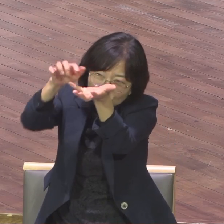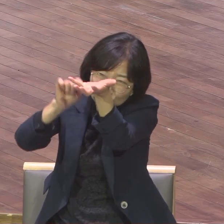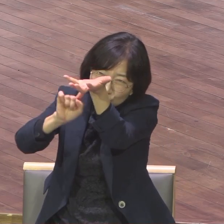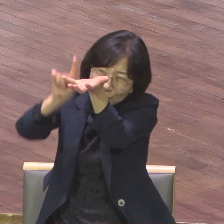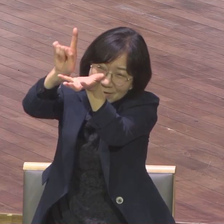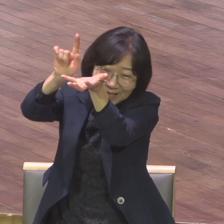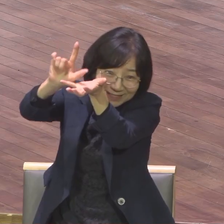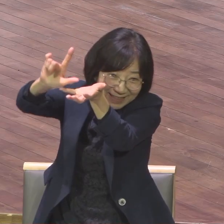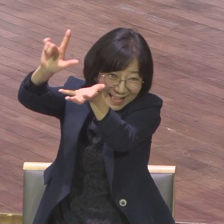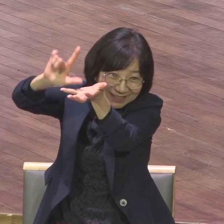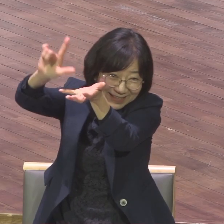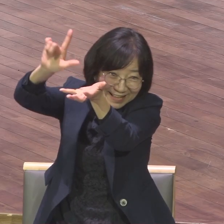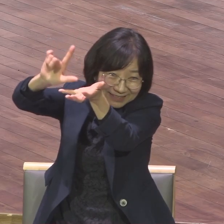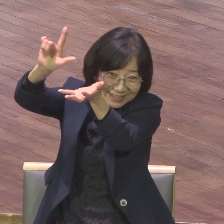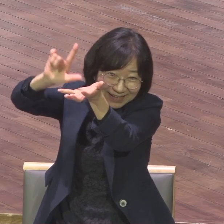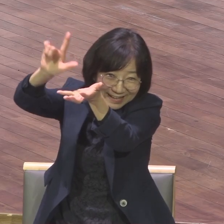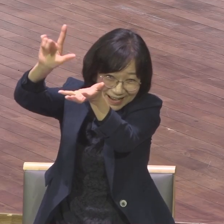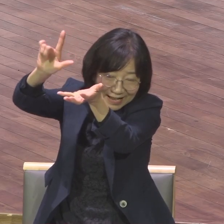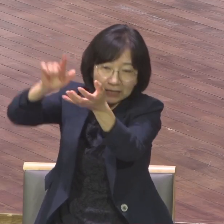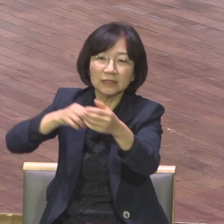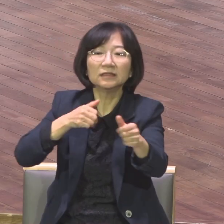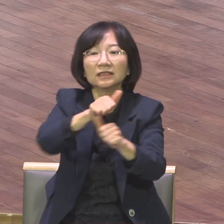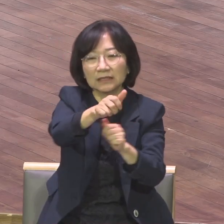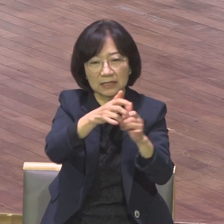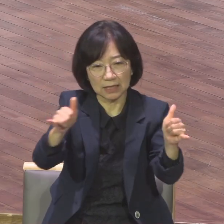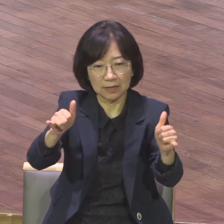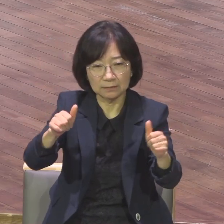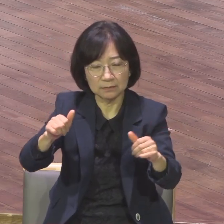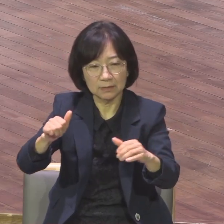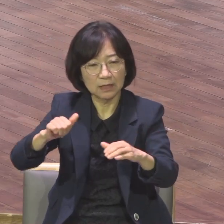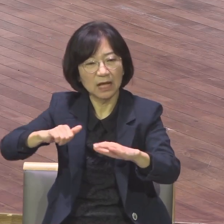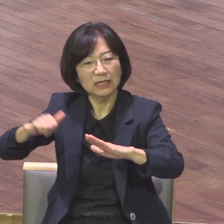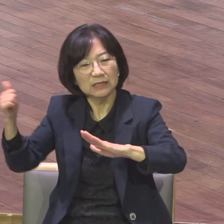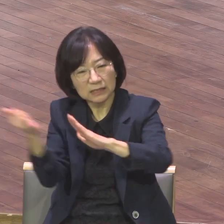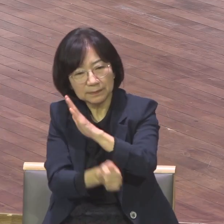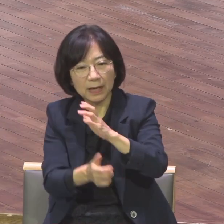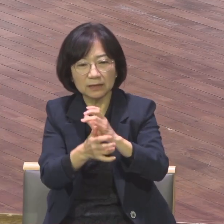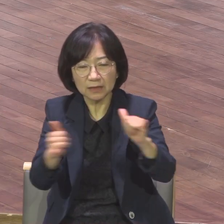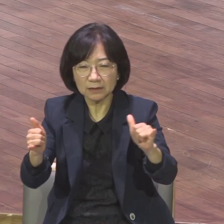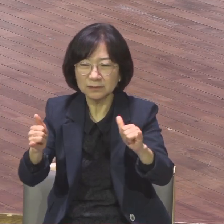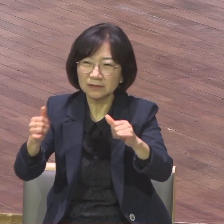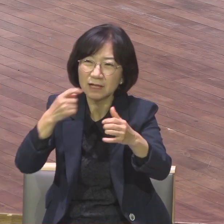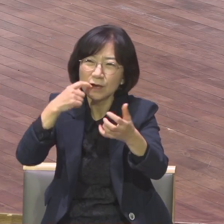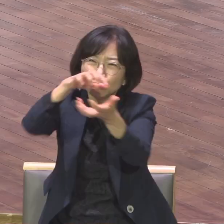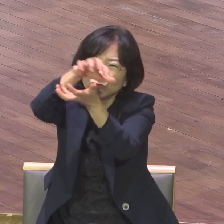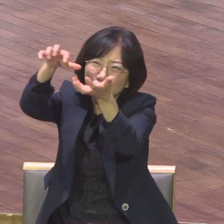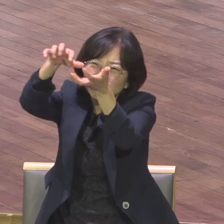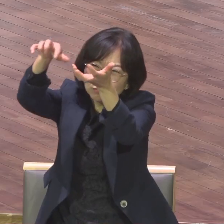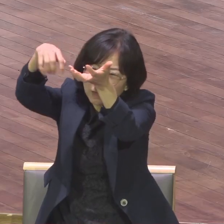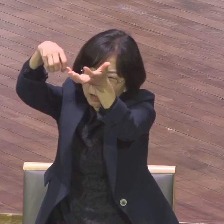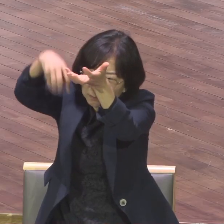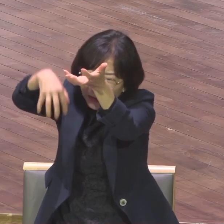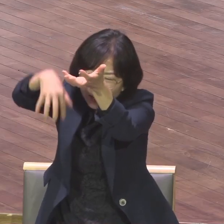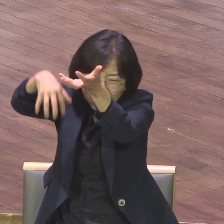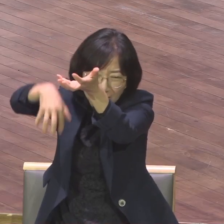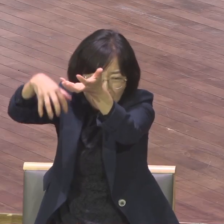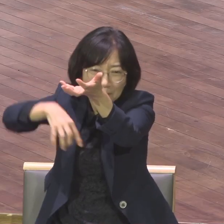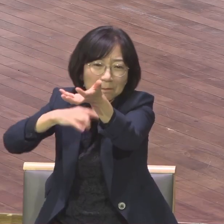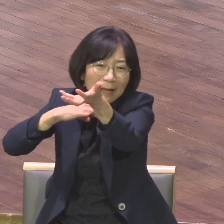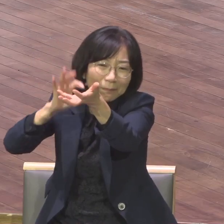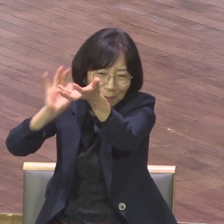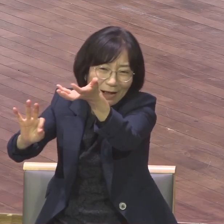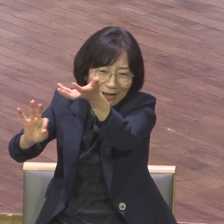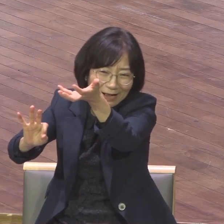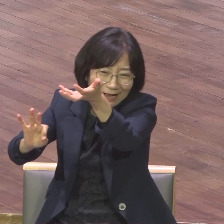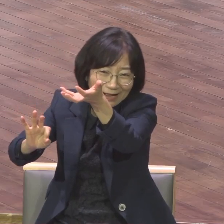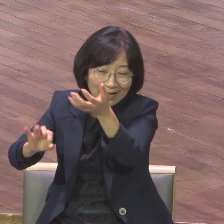봐. 보는 눈이 다르지요. 똑같은 문제와 환경 속에서 어떤 생각을